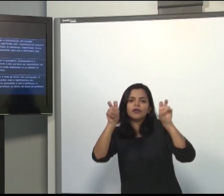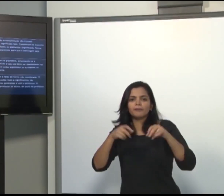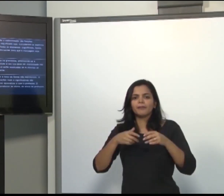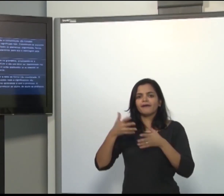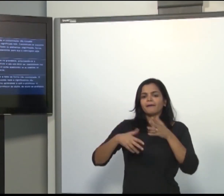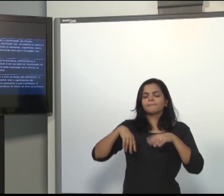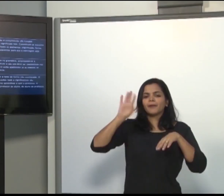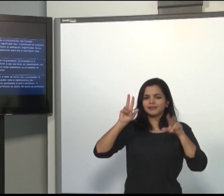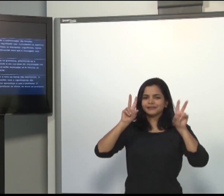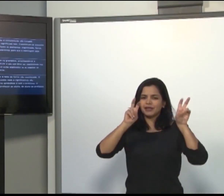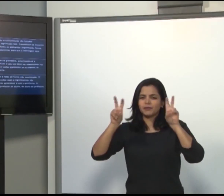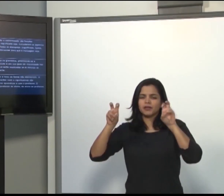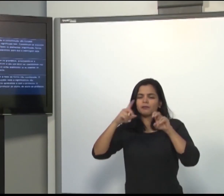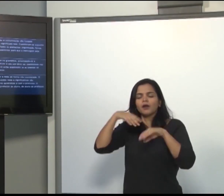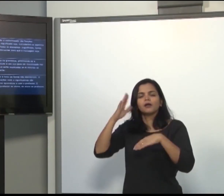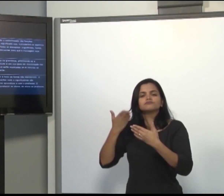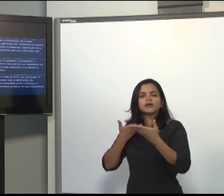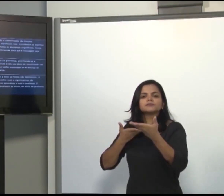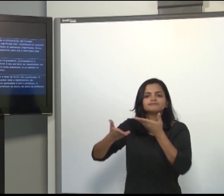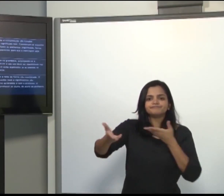de temas, interações.